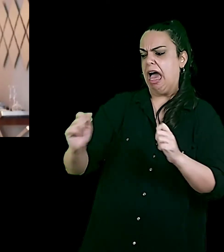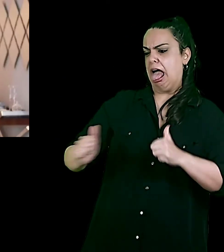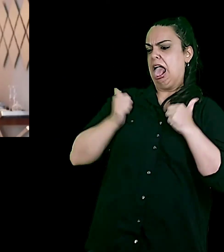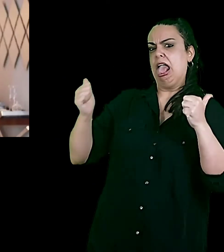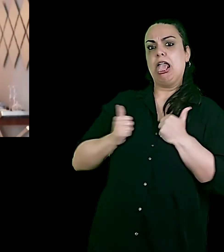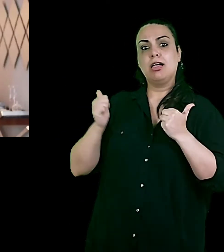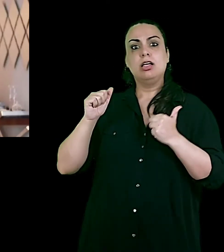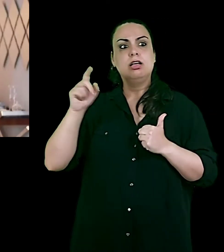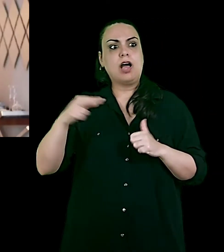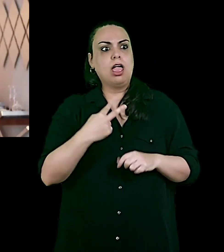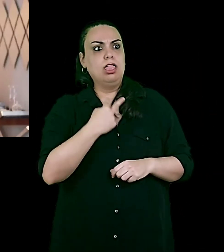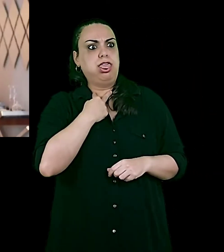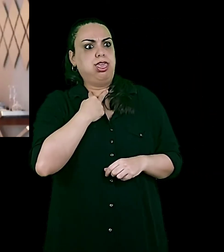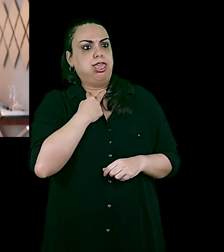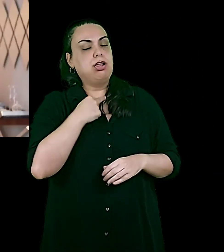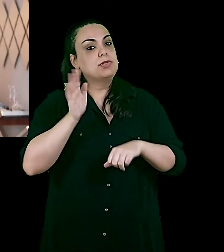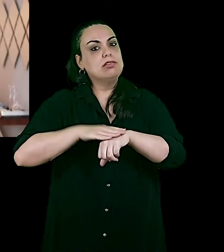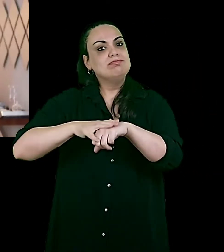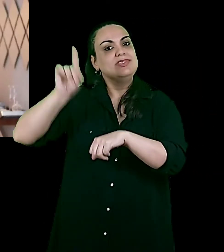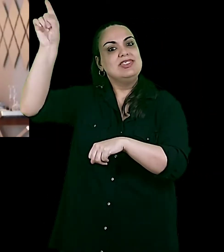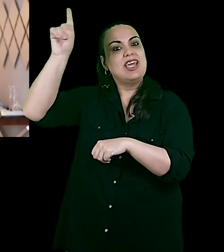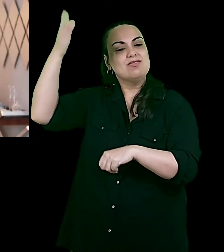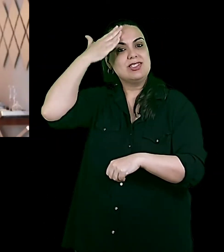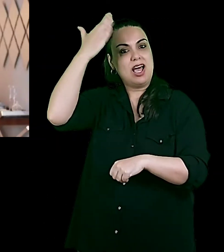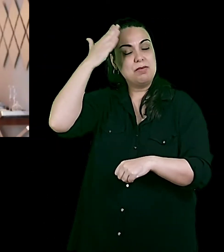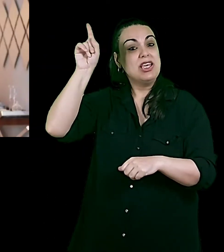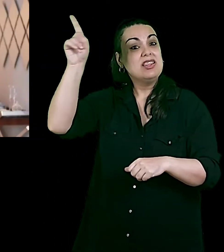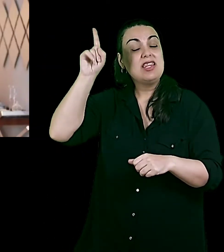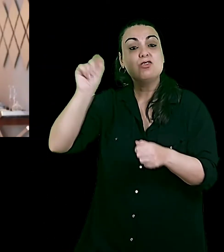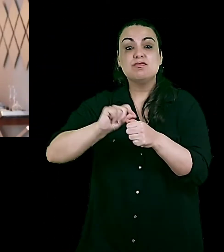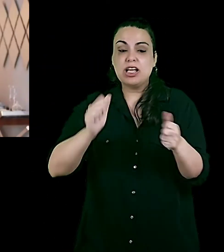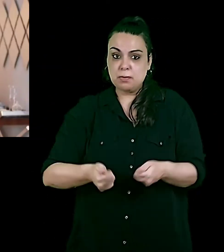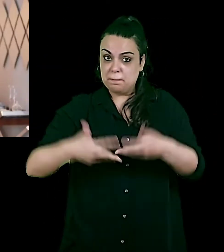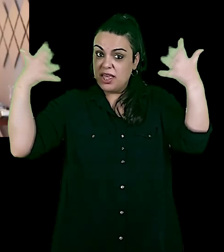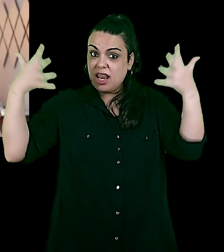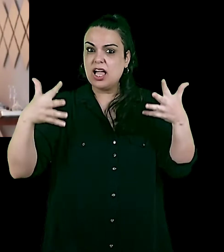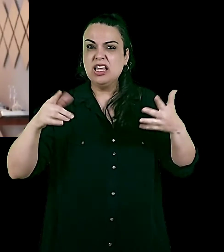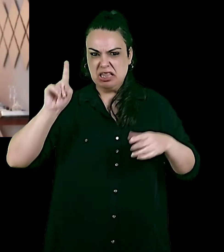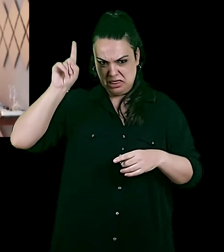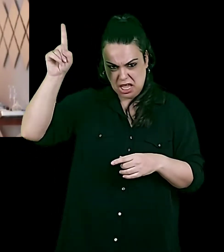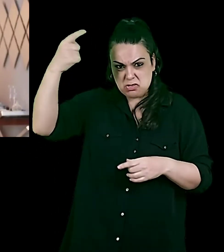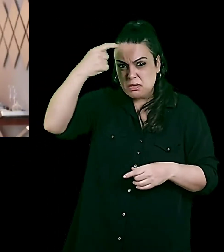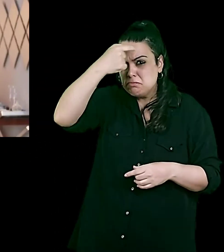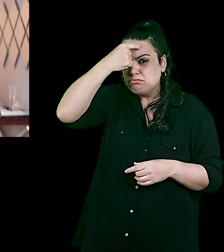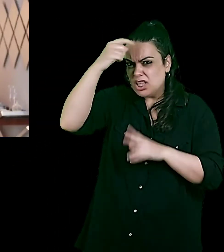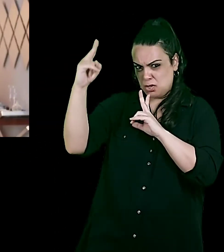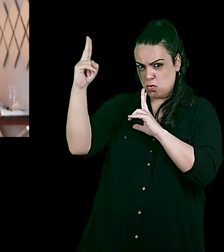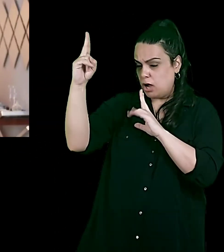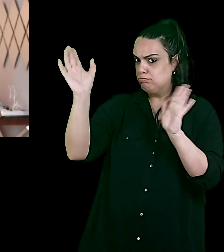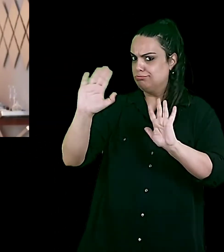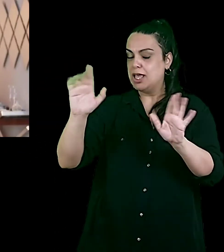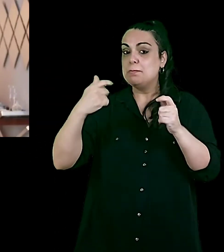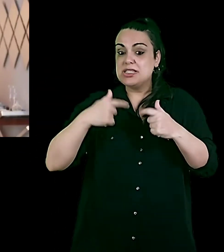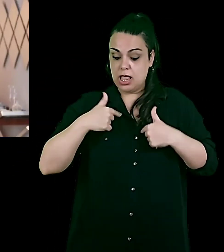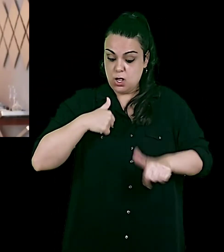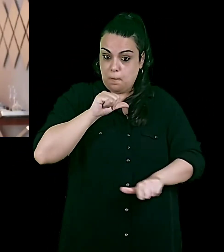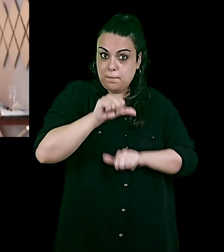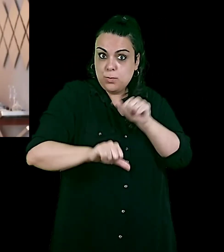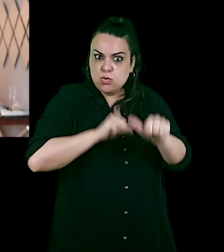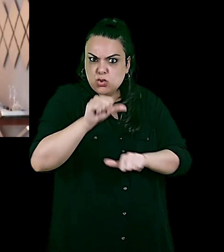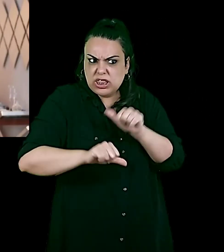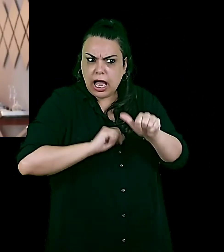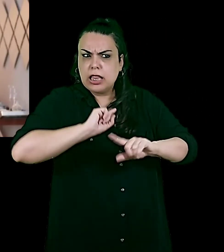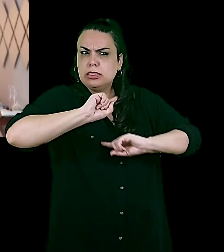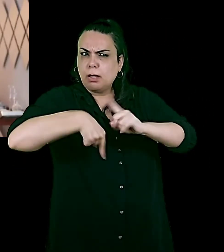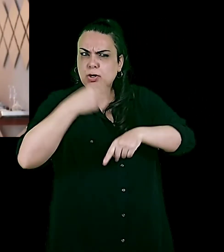a configuração do que eu tenho para fazer milagre, porque senão é como se Deus começasse a pensar como eu penso. Eu preciso mudar primeiro para viver